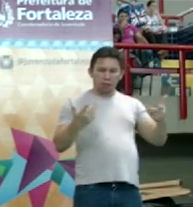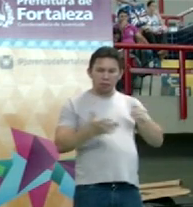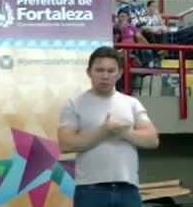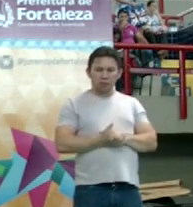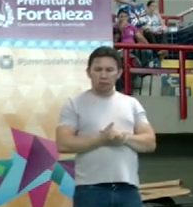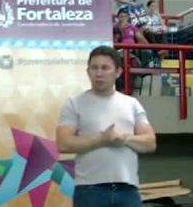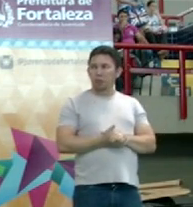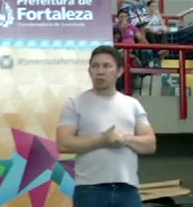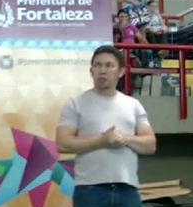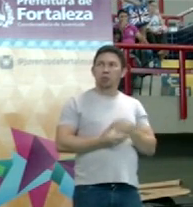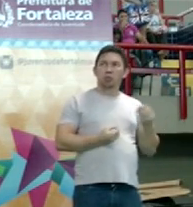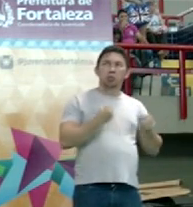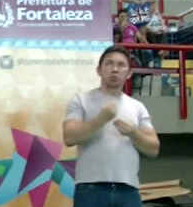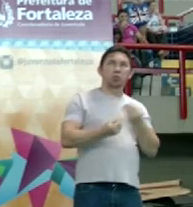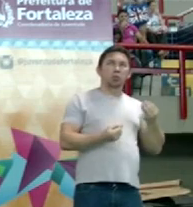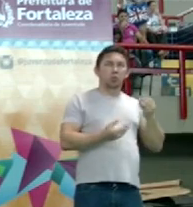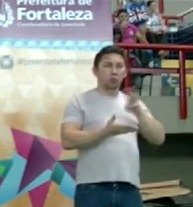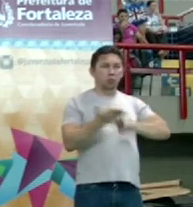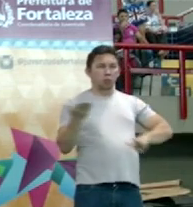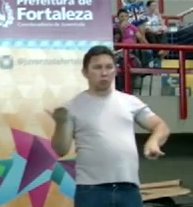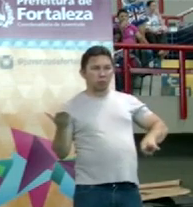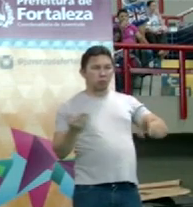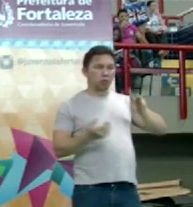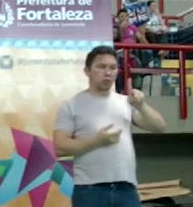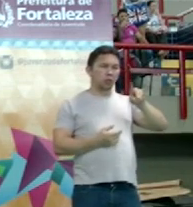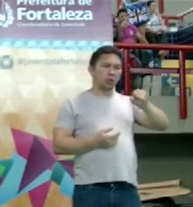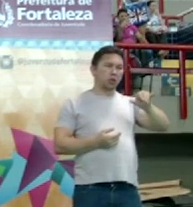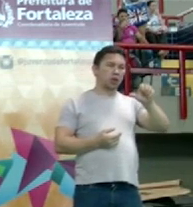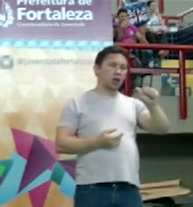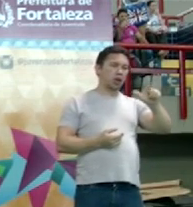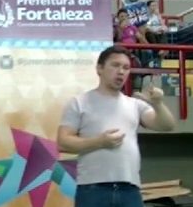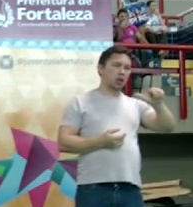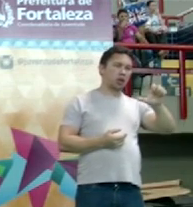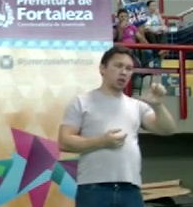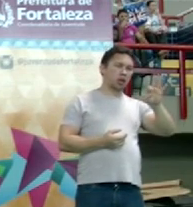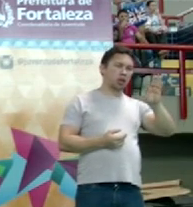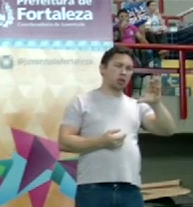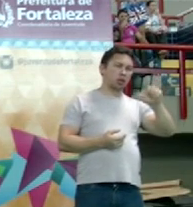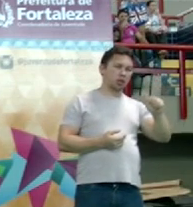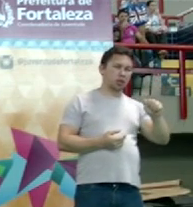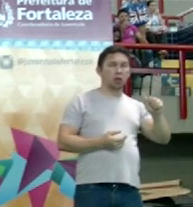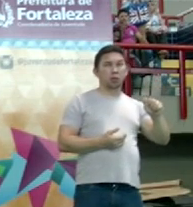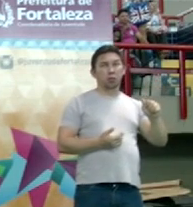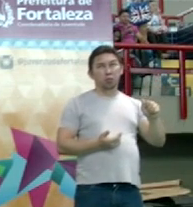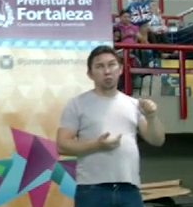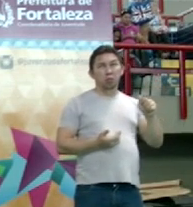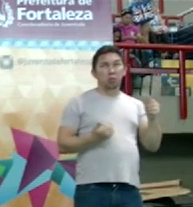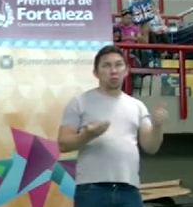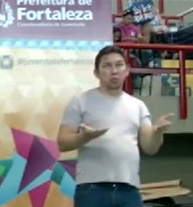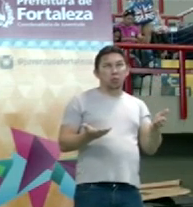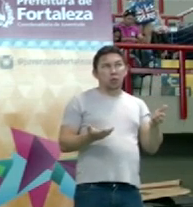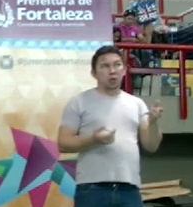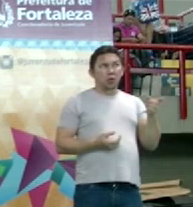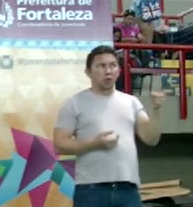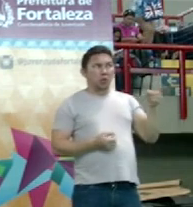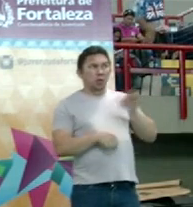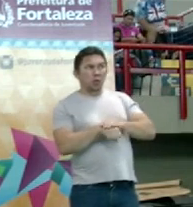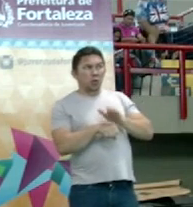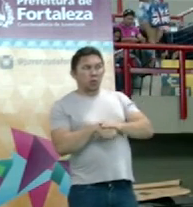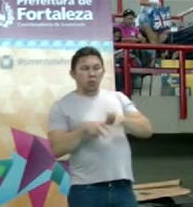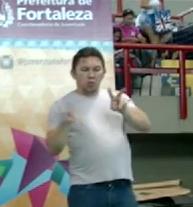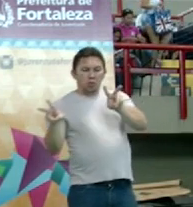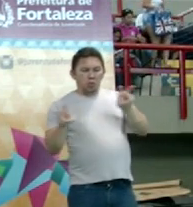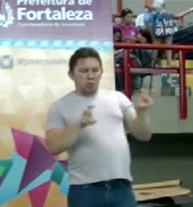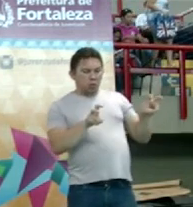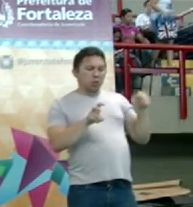em que circunstância. Você pode usar o método da dialética. Você pode até usar Se você encontrar um